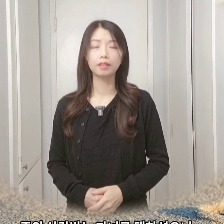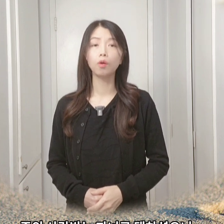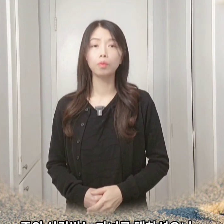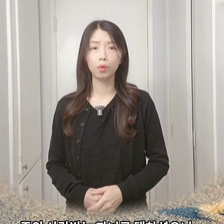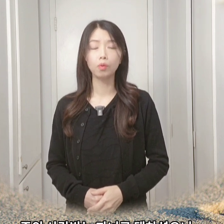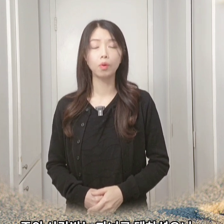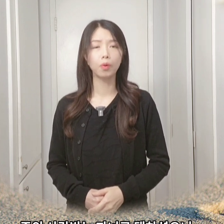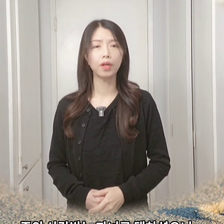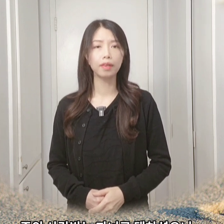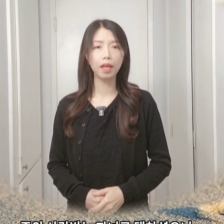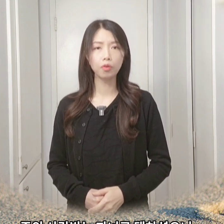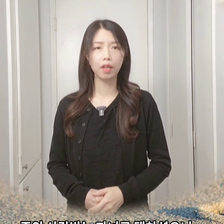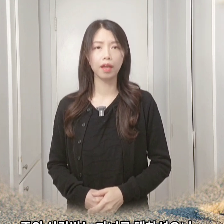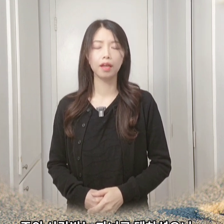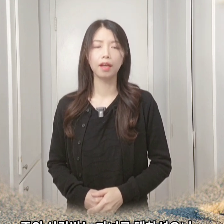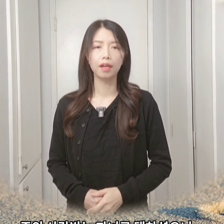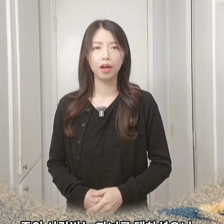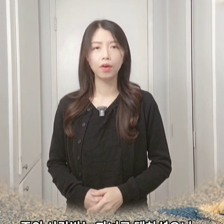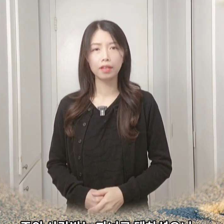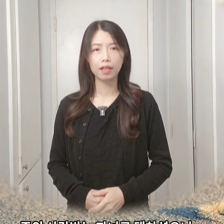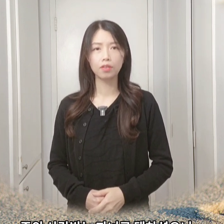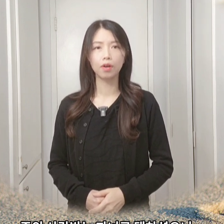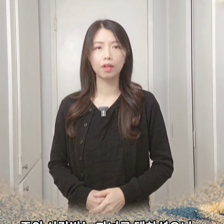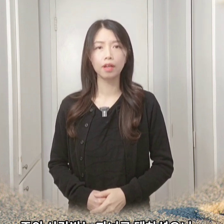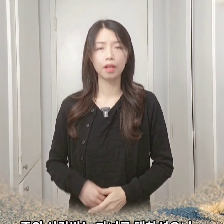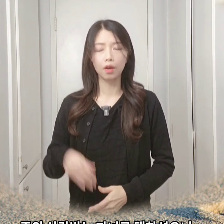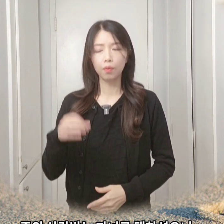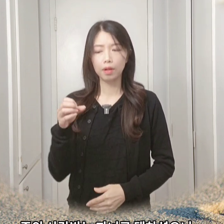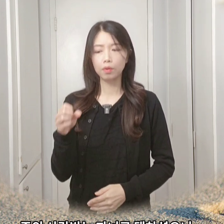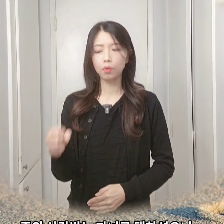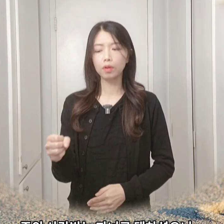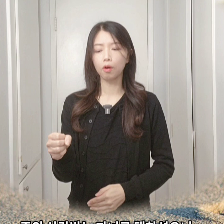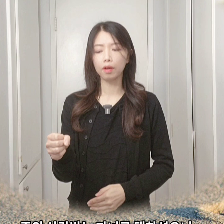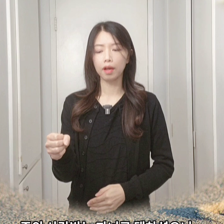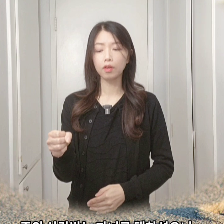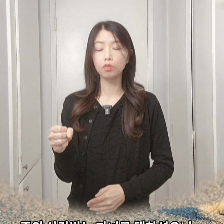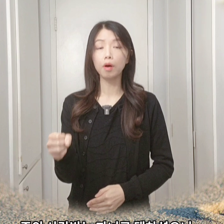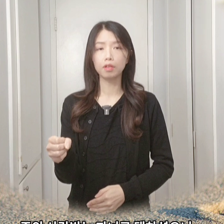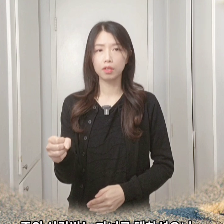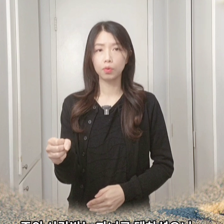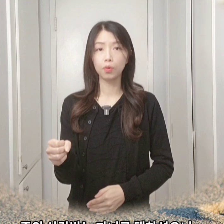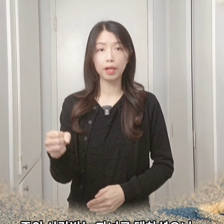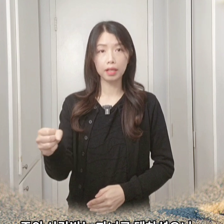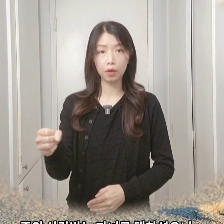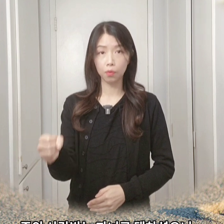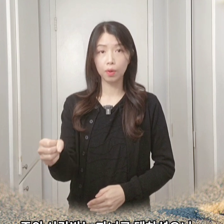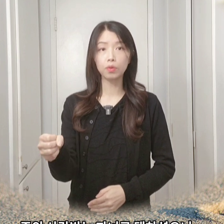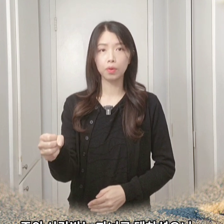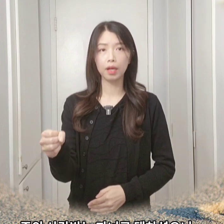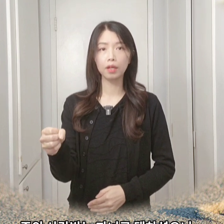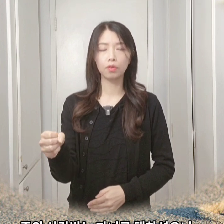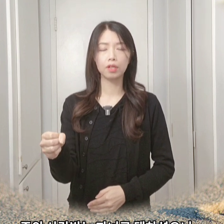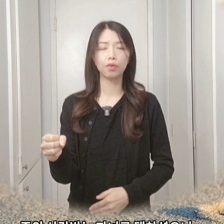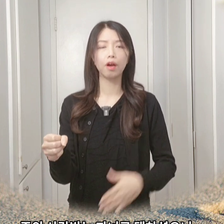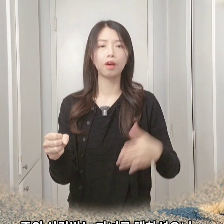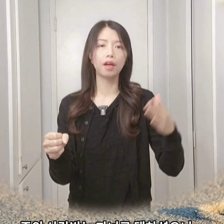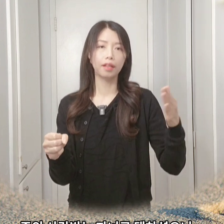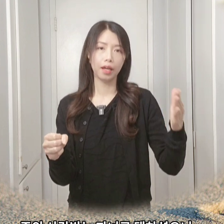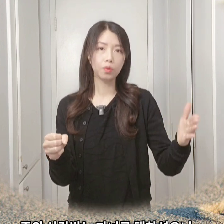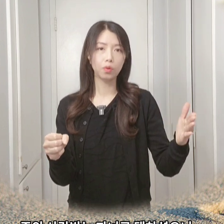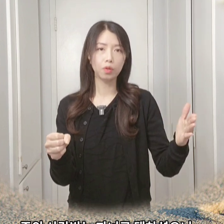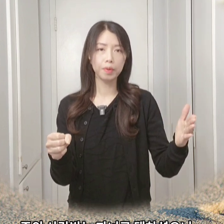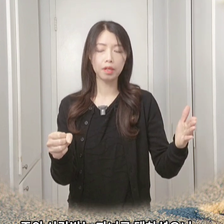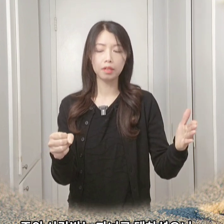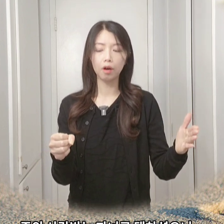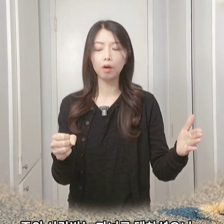했으니, 그러므로 뭐뭐이기 때문에 라고 하는 뜻의 수어는 왼손은 이렇게 주먹을 쥐시고 살짝 왼쪽에 두시고요.